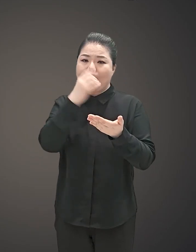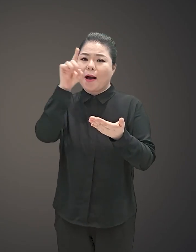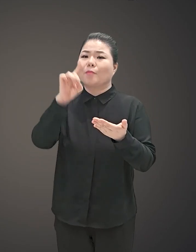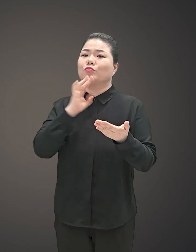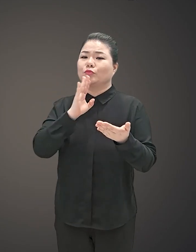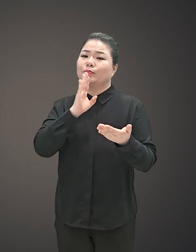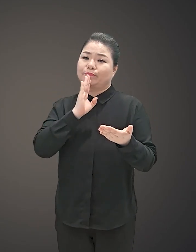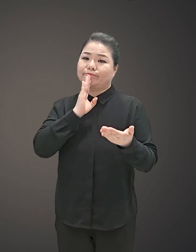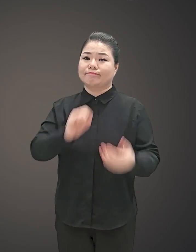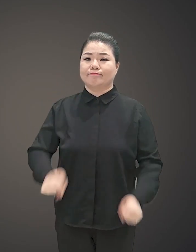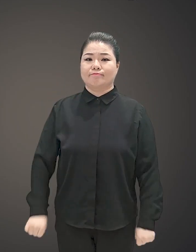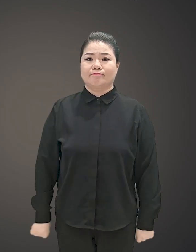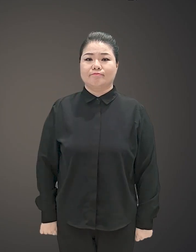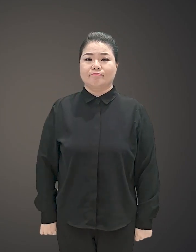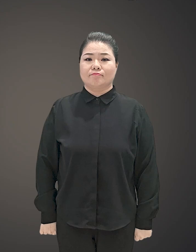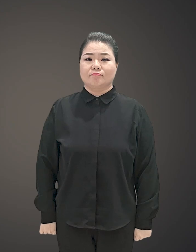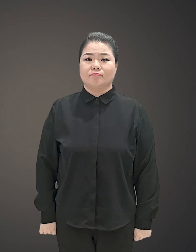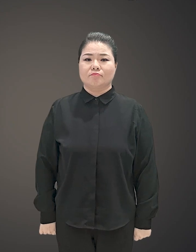메뉴가 나왔습니다.